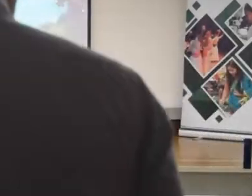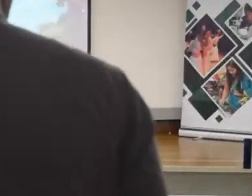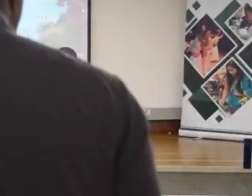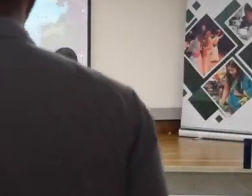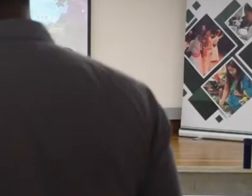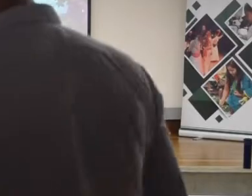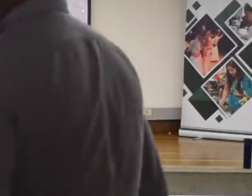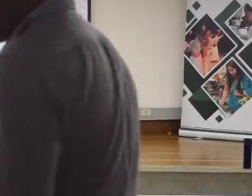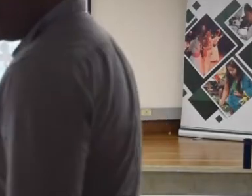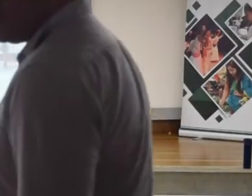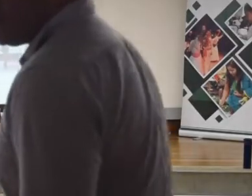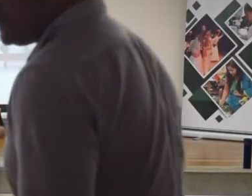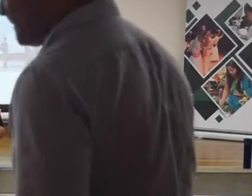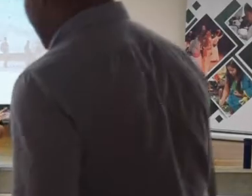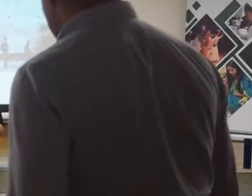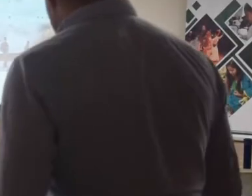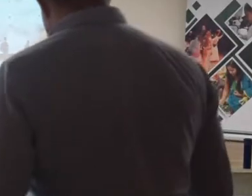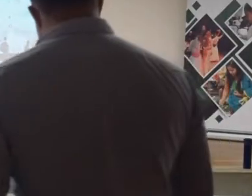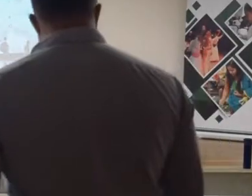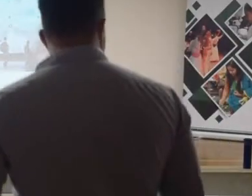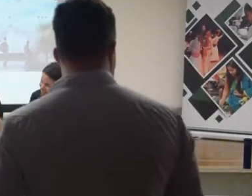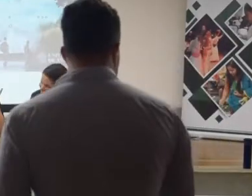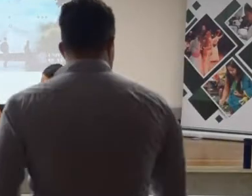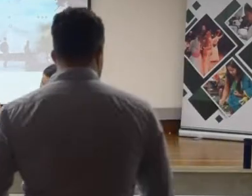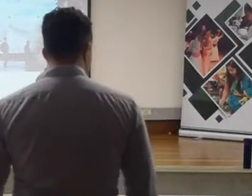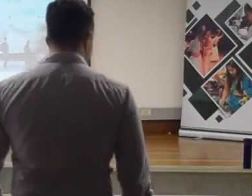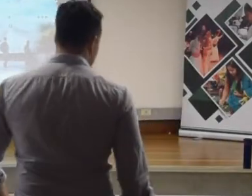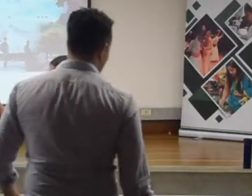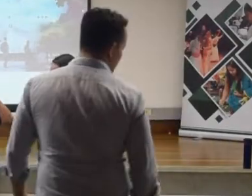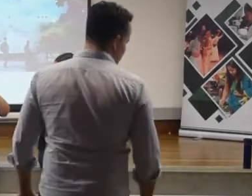rotando? ¿Sí? Entre 5